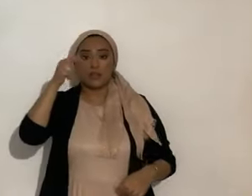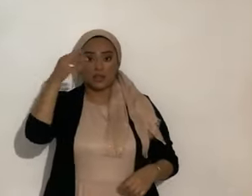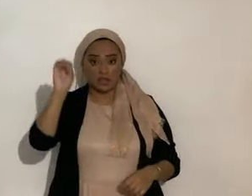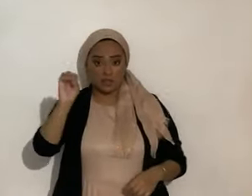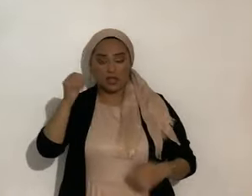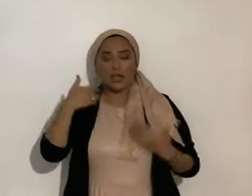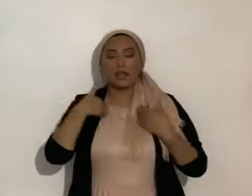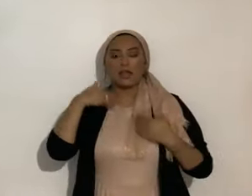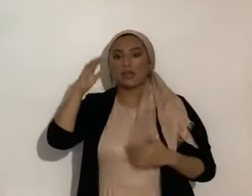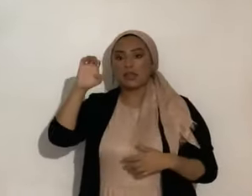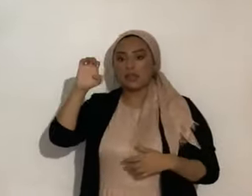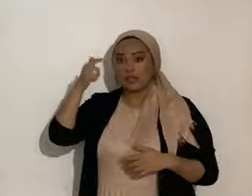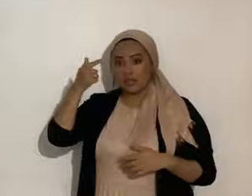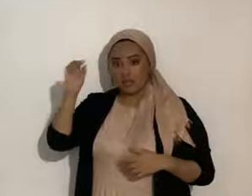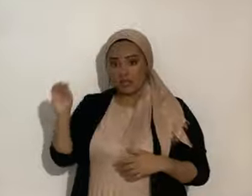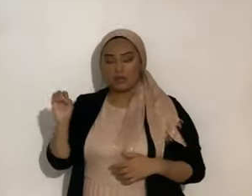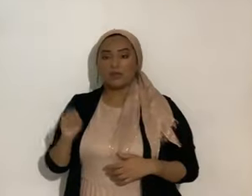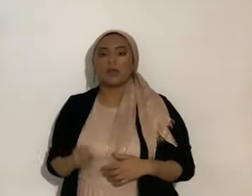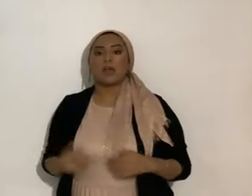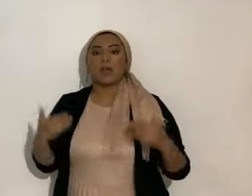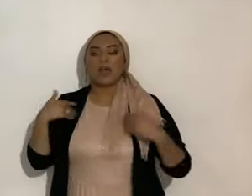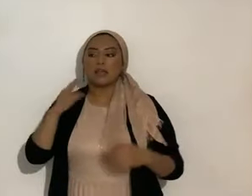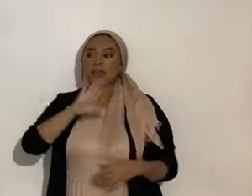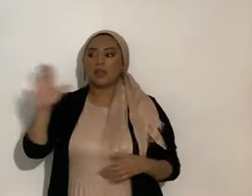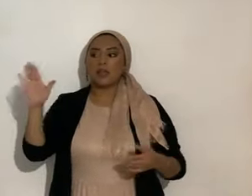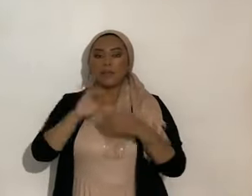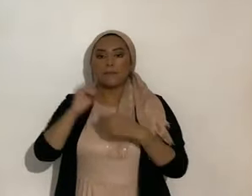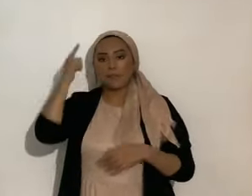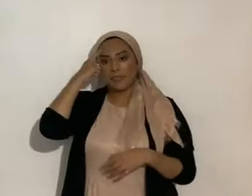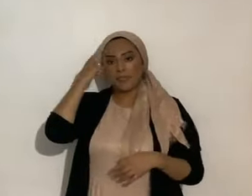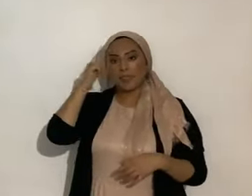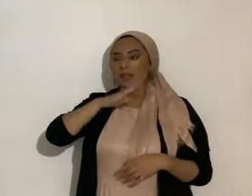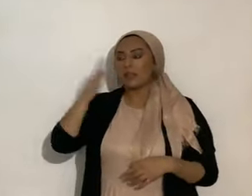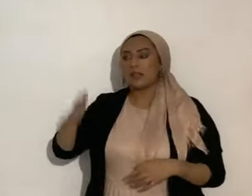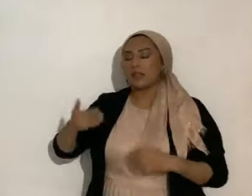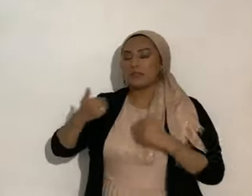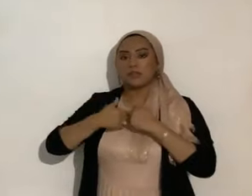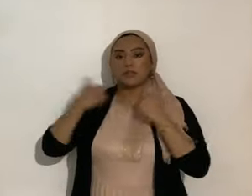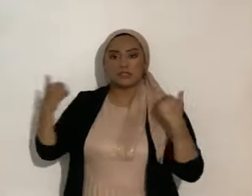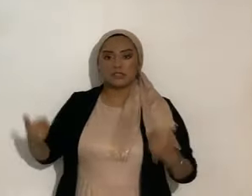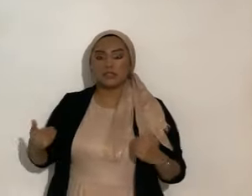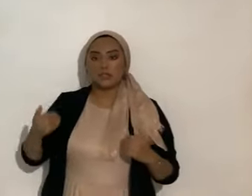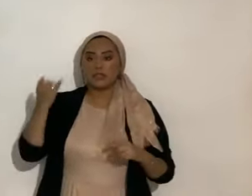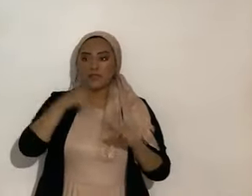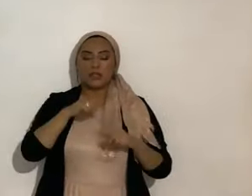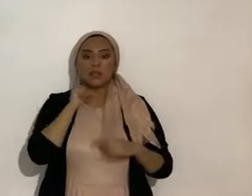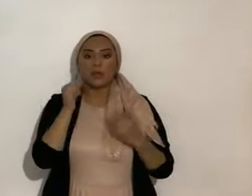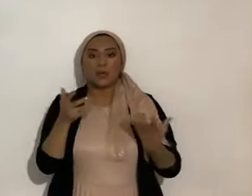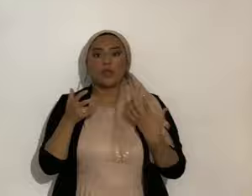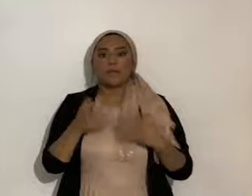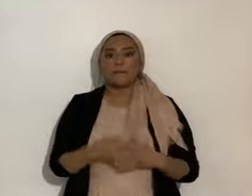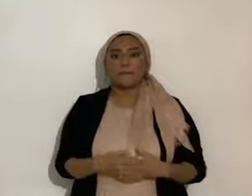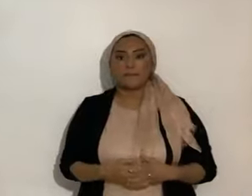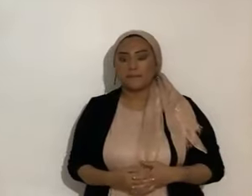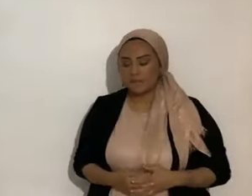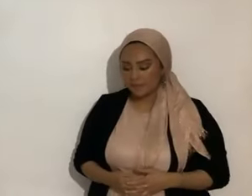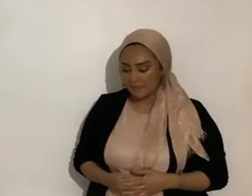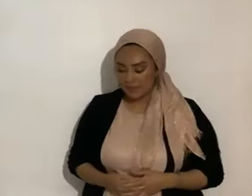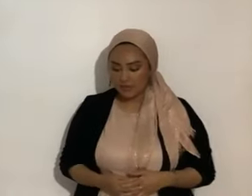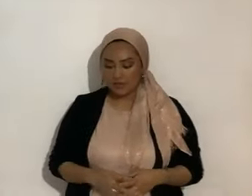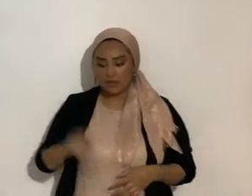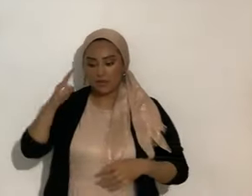el ególatra tiene su idea. Nunca se va a separar de su hacedor si él no quiere. ¿Sí?